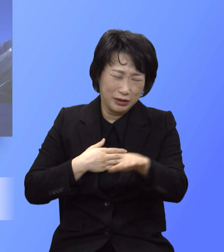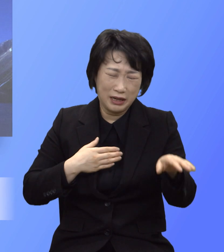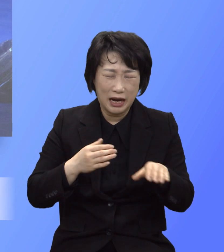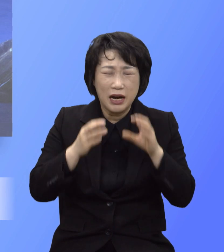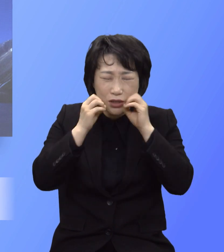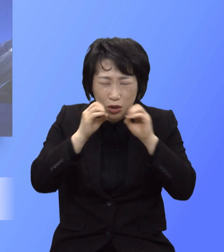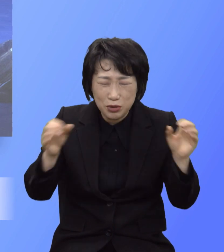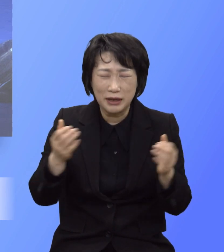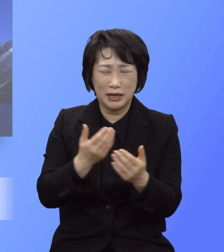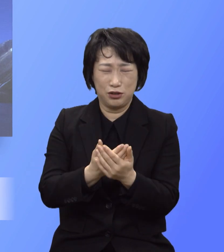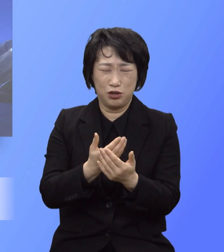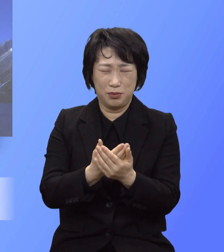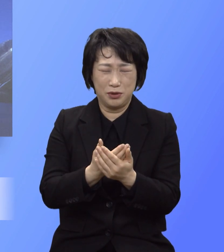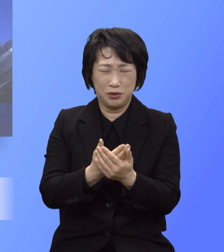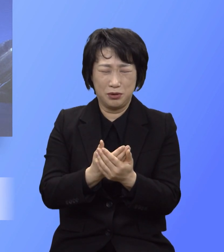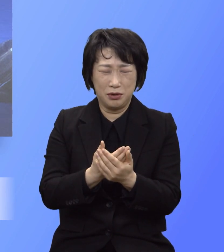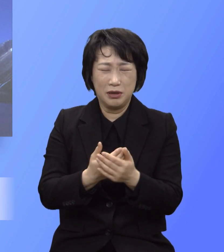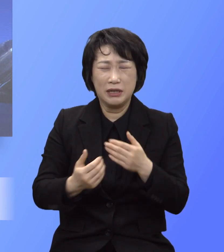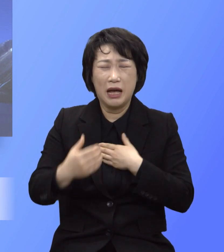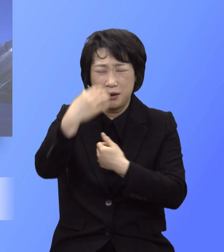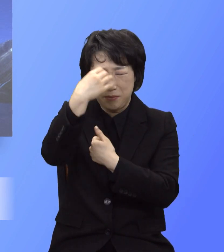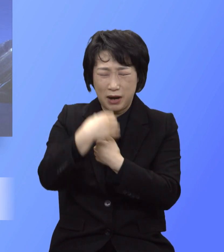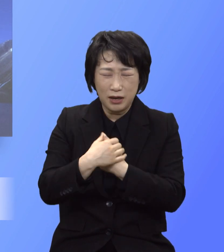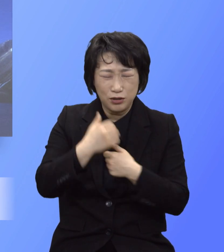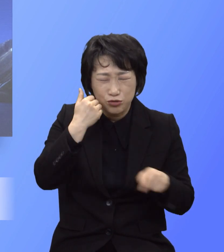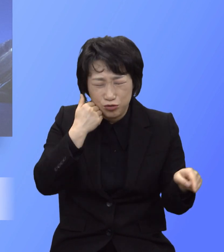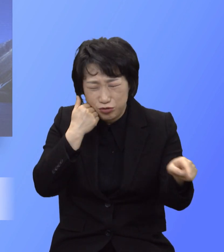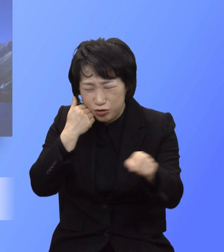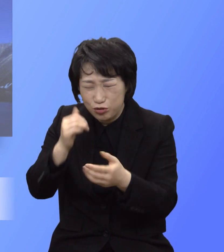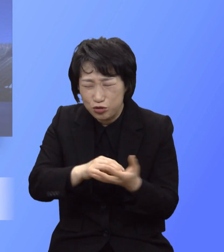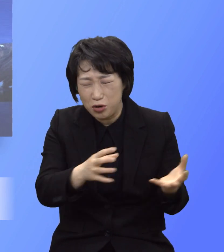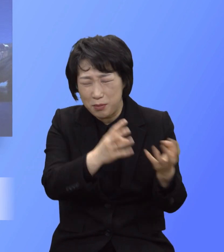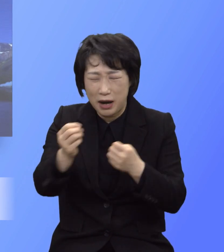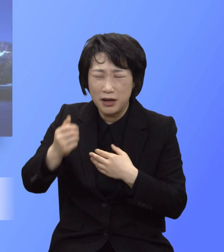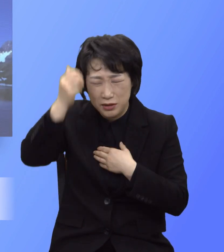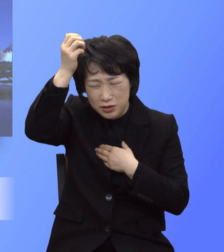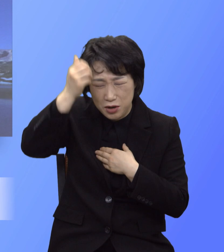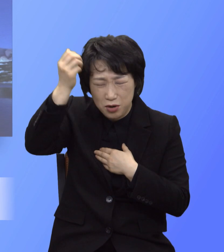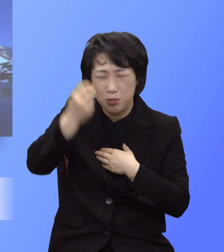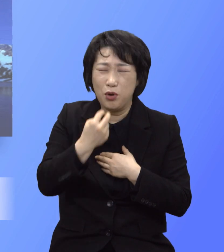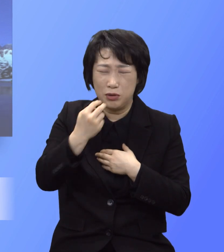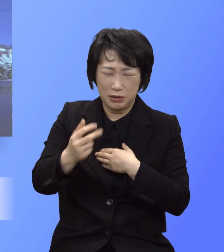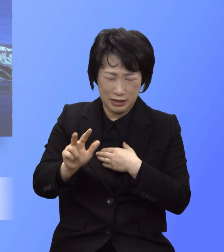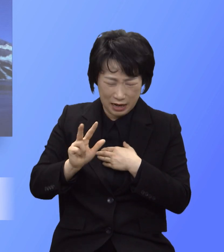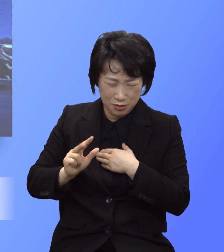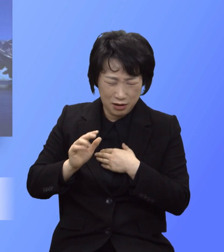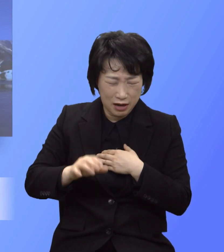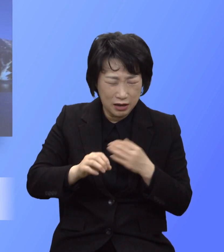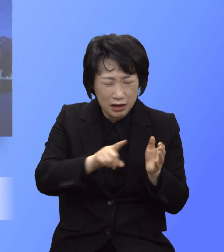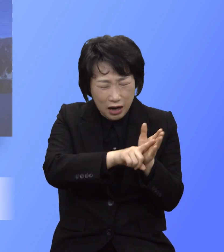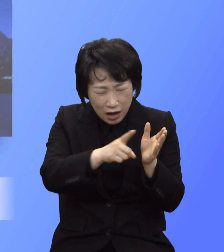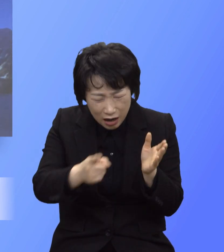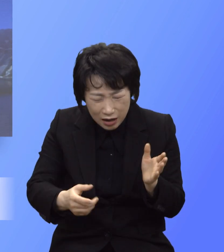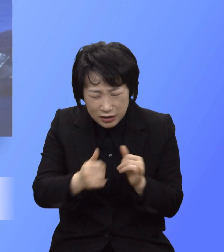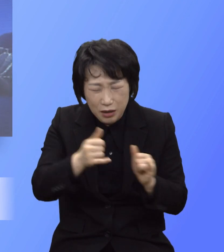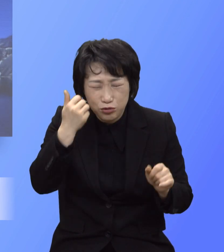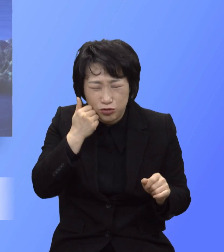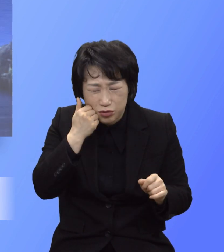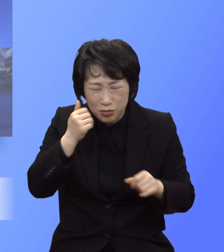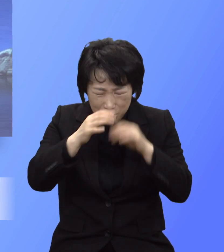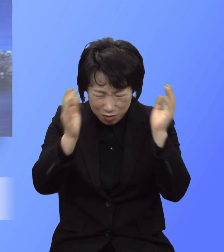전도하게 하옵시고 내게 맡긴 영혼 목숨을 걸고 잊어버린 영혼 찾아오게